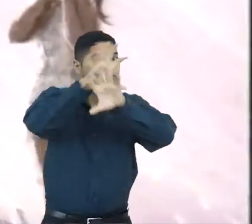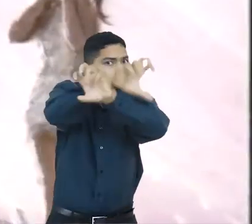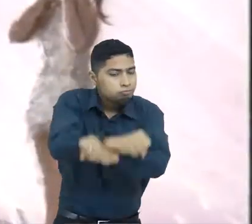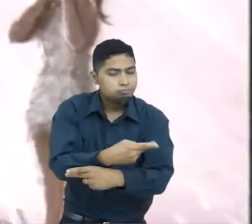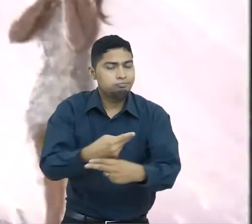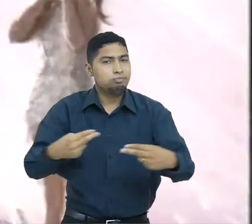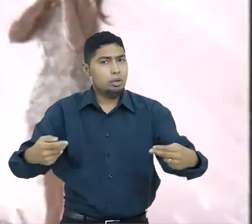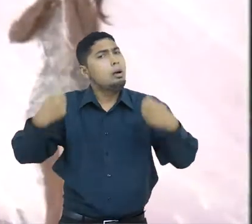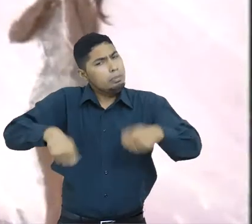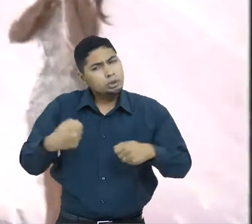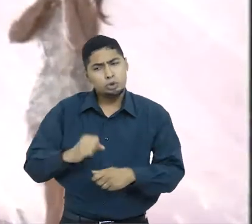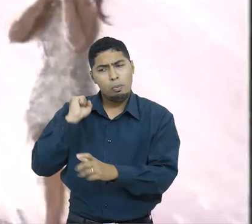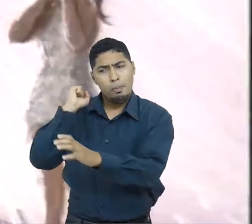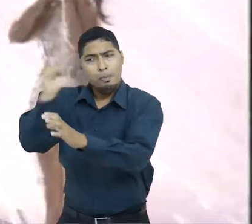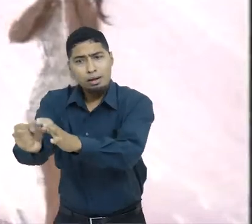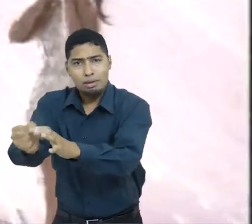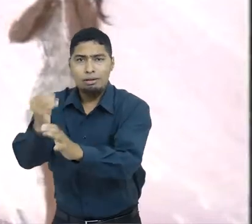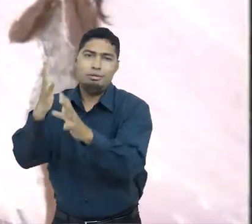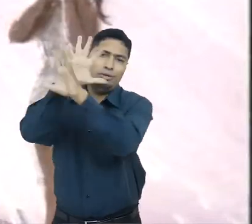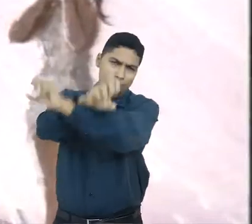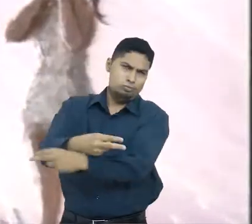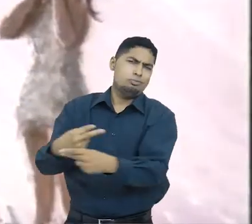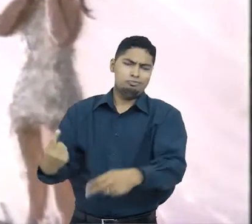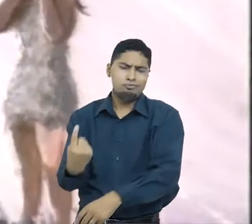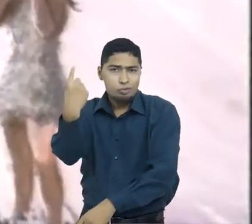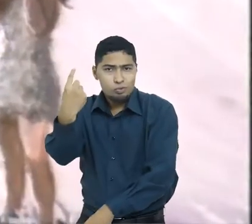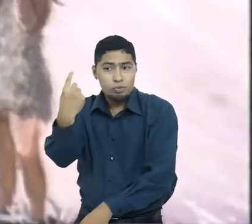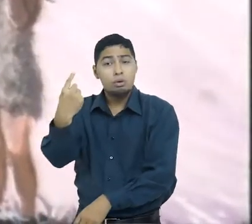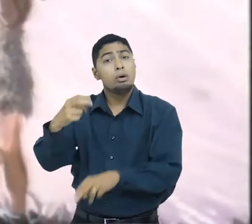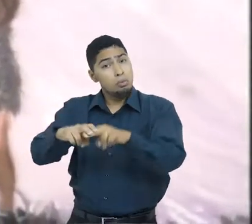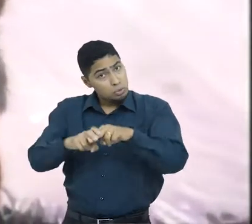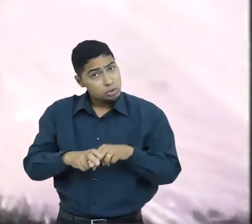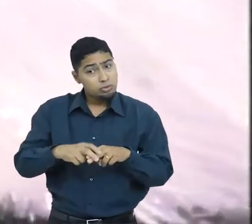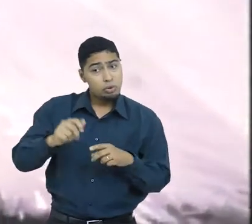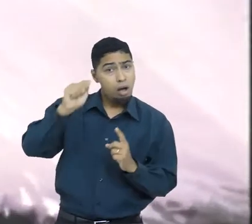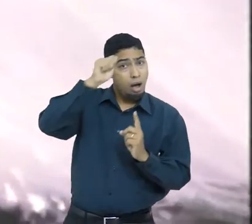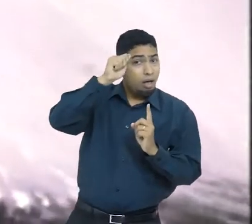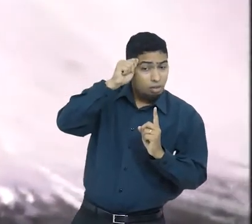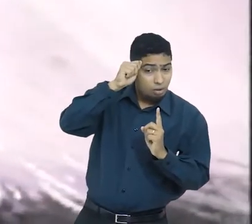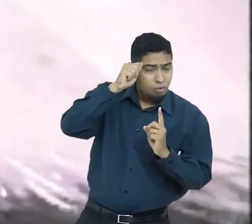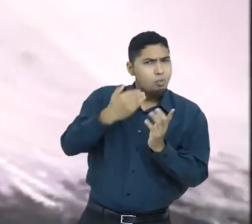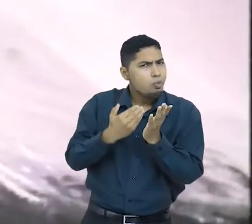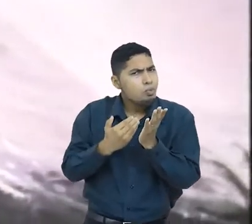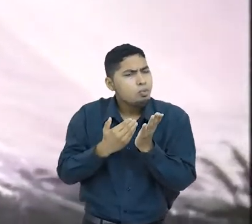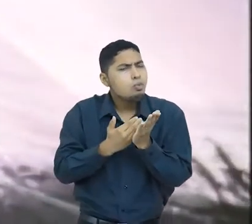animais. Deus precisou matar um animal. Assim, por meio de Adão, o pecado e a